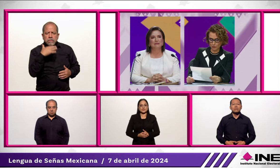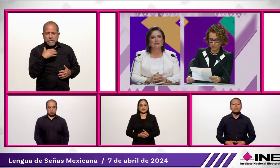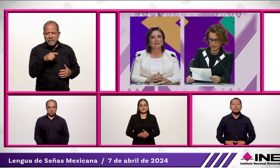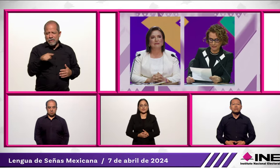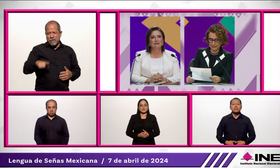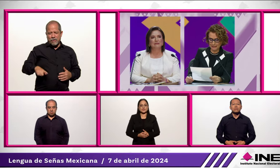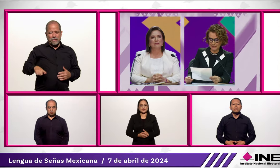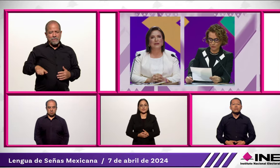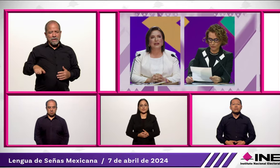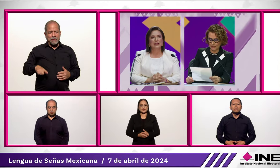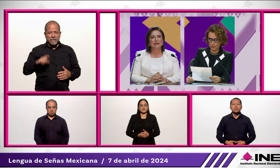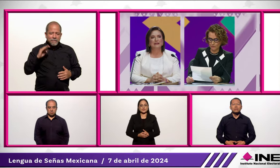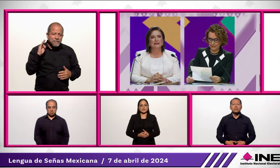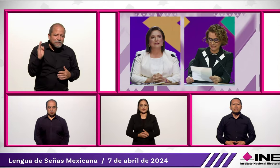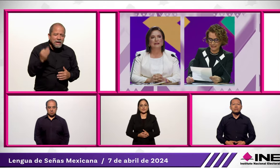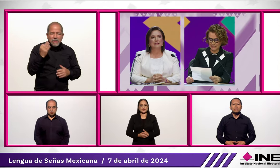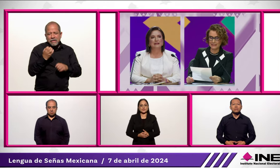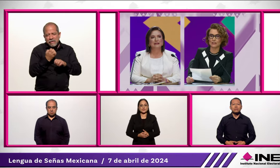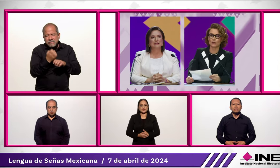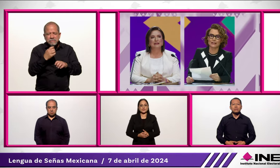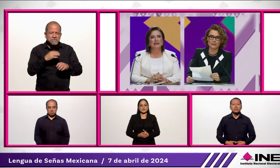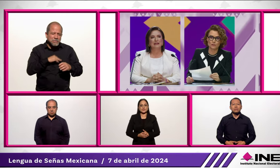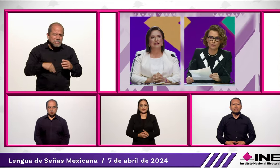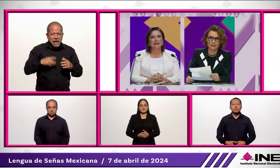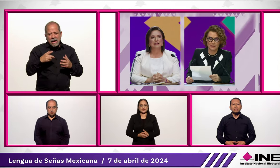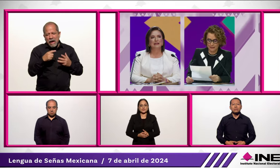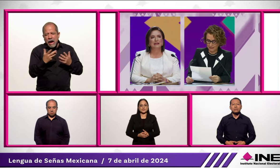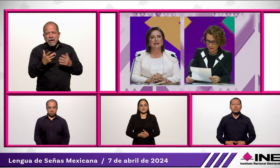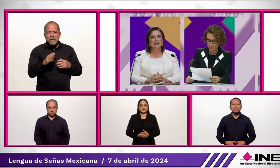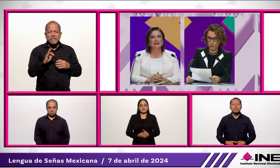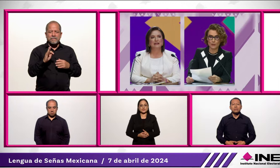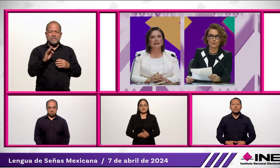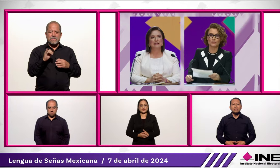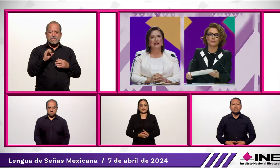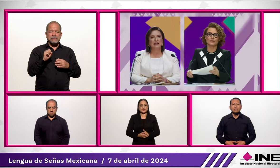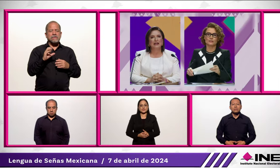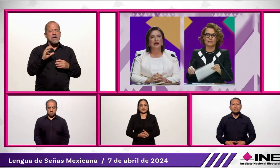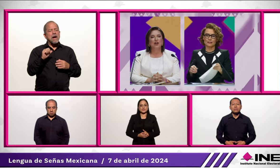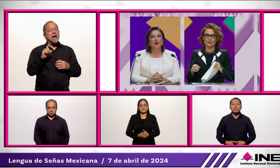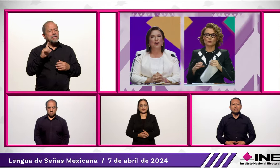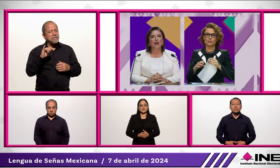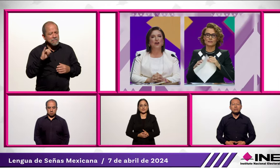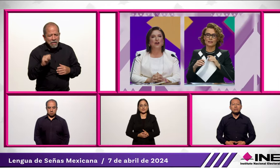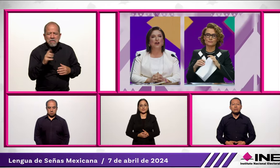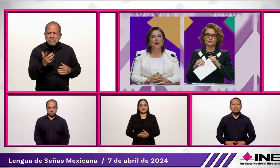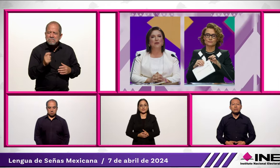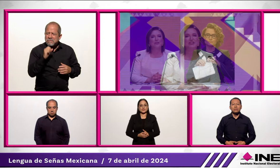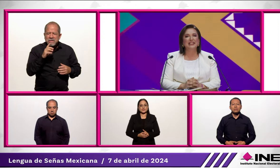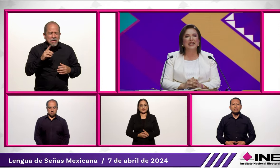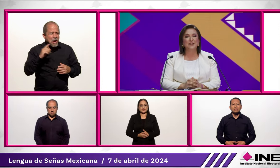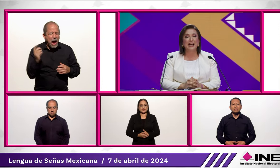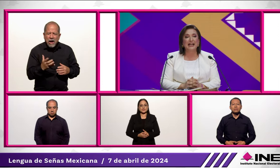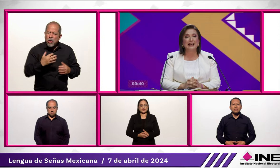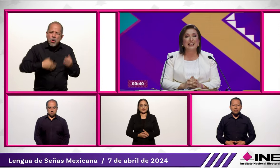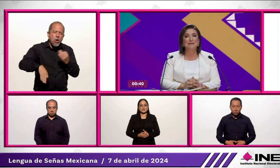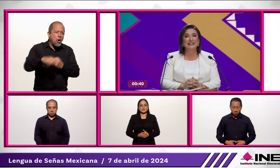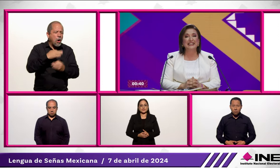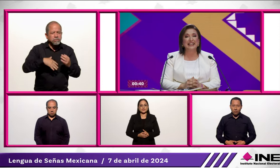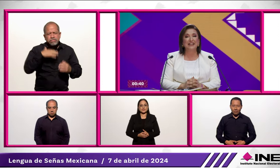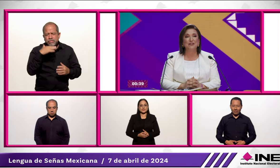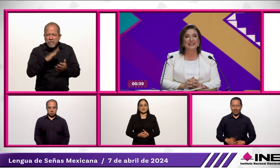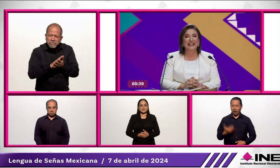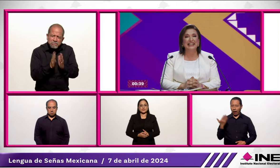de todos los niveles, incluyendo fiscalías y órganos de procuración de justicia? Como senadora,